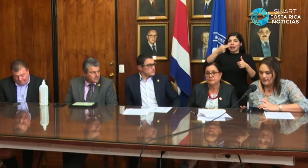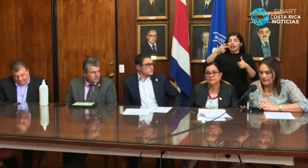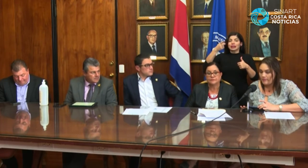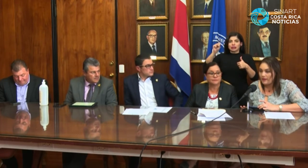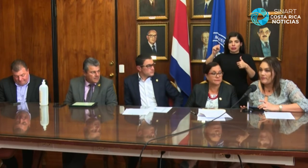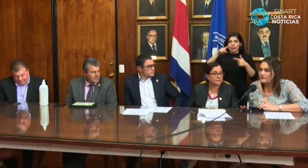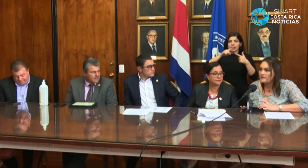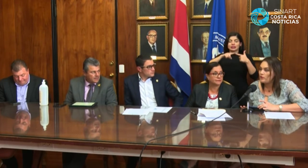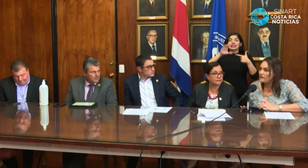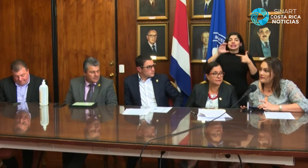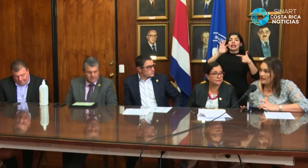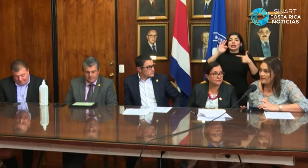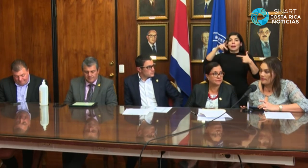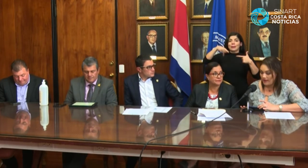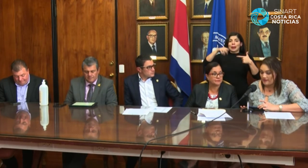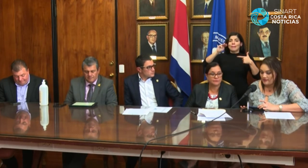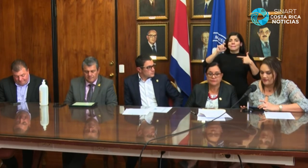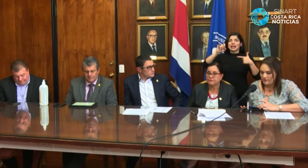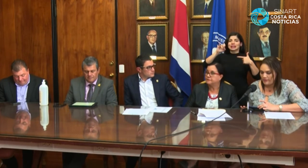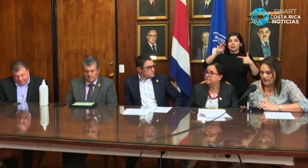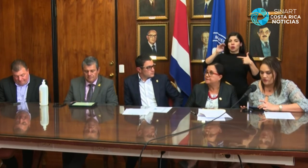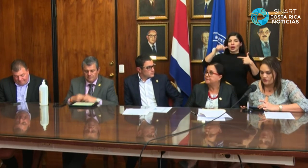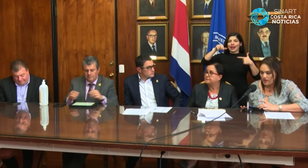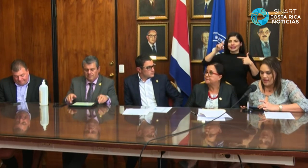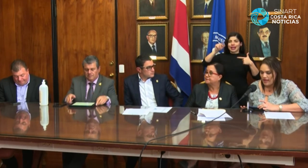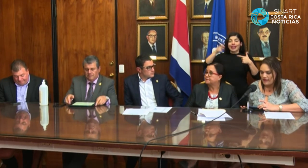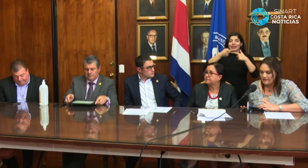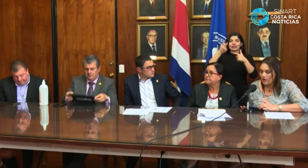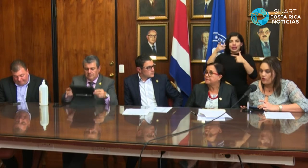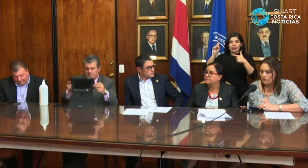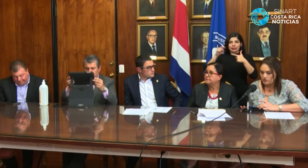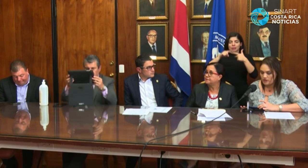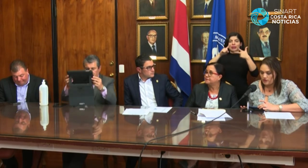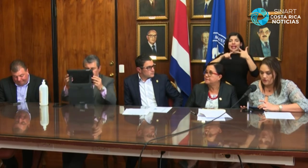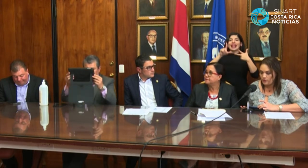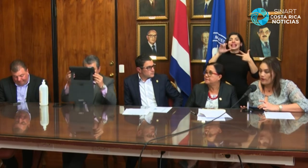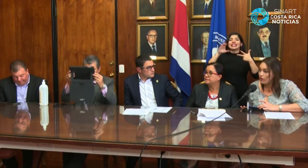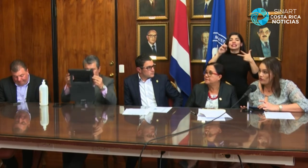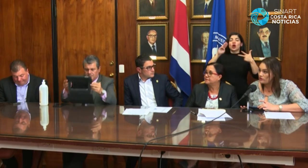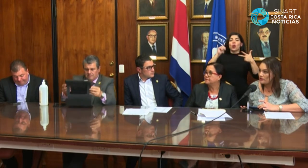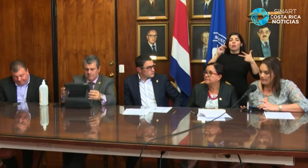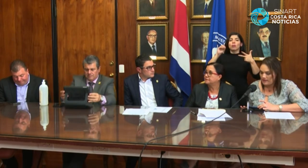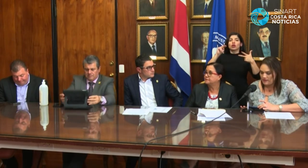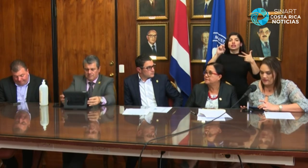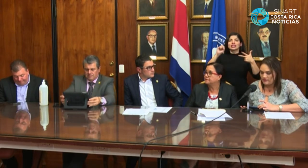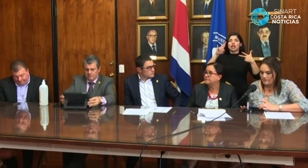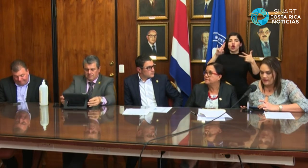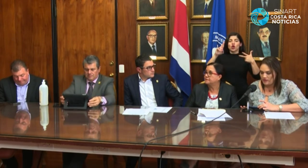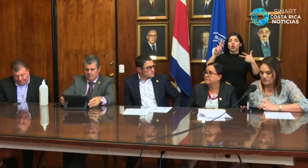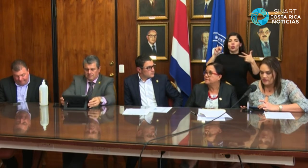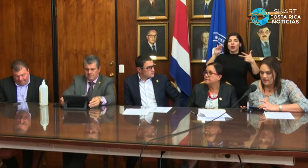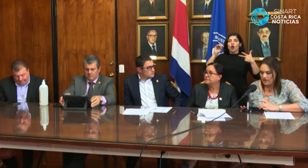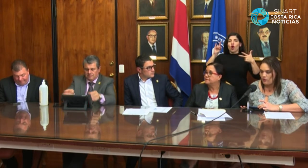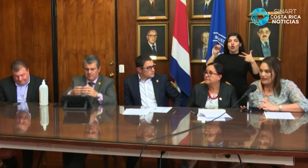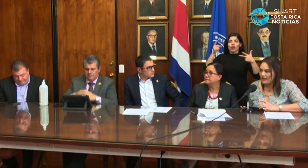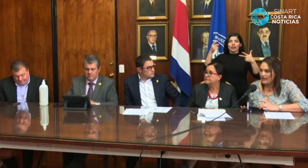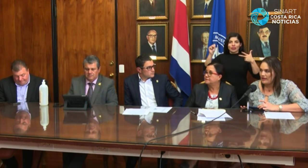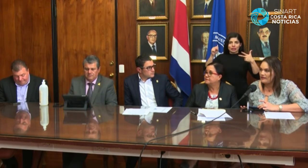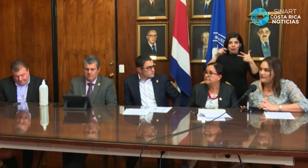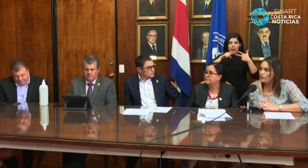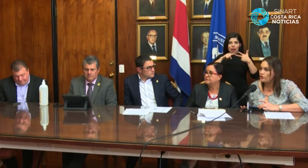el CTP Máximo Quesada, que es de desamparados, el Liceo Monseñor Rubén Odio, también de desamparados,